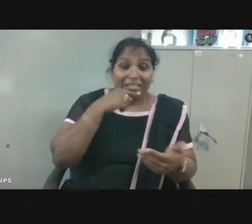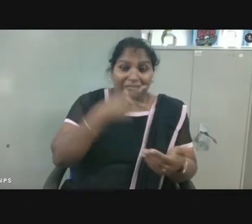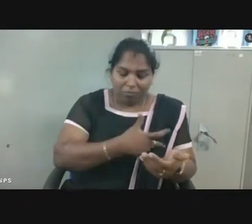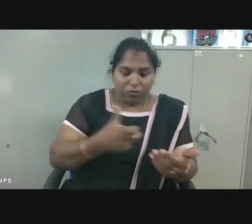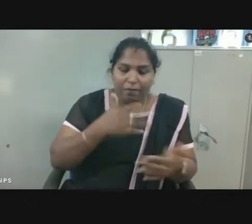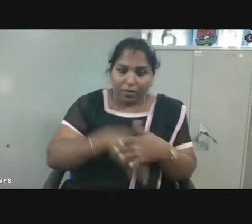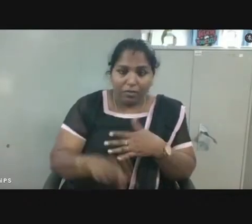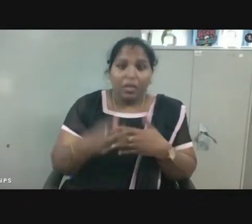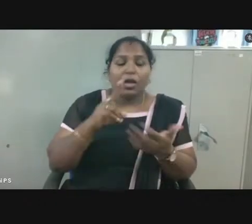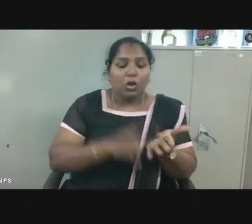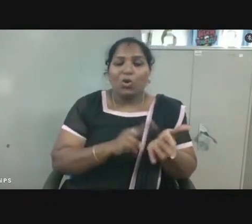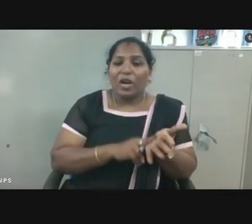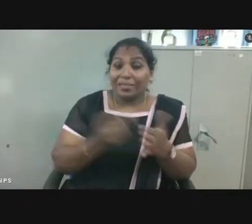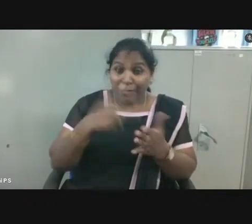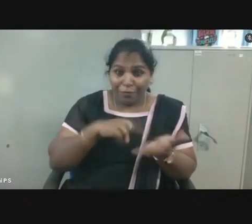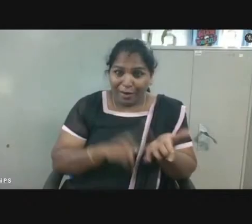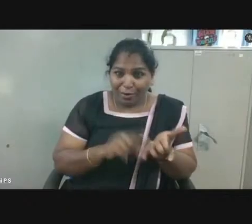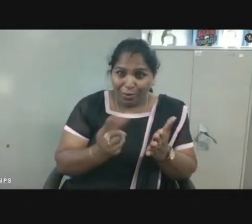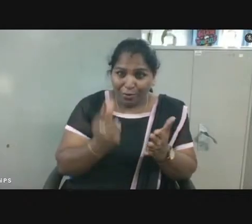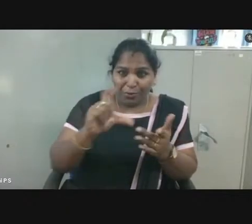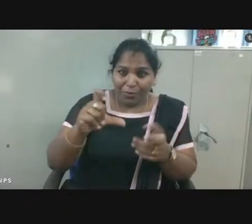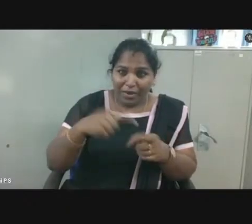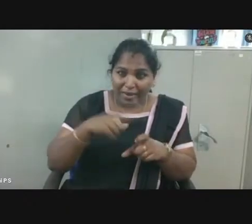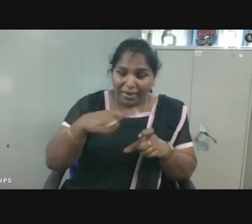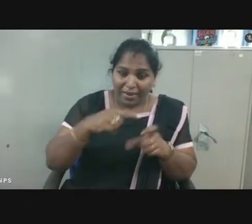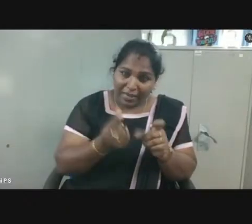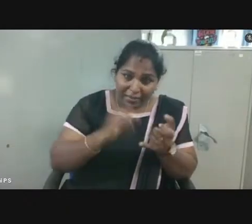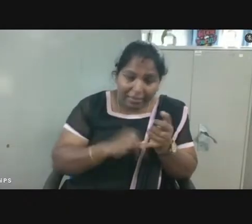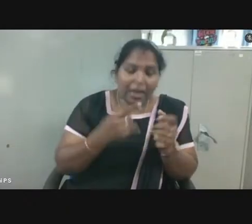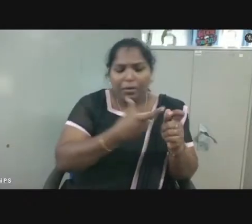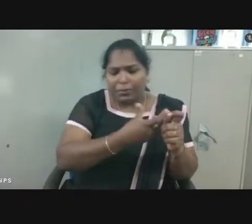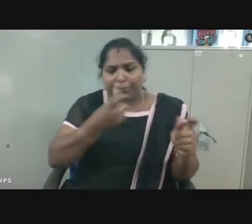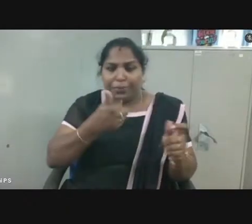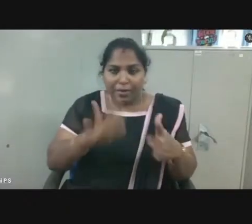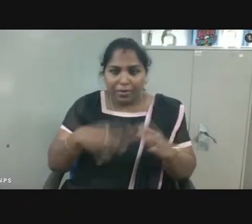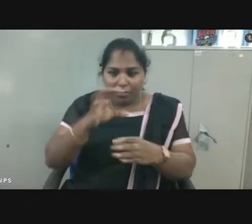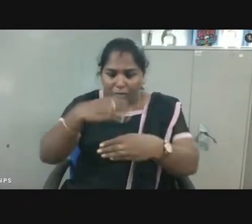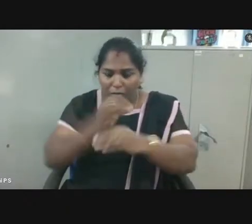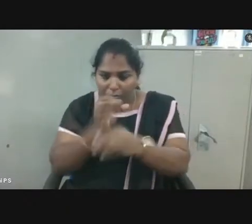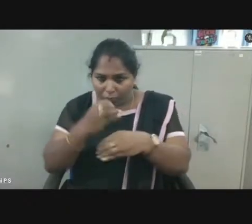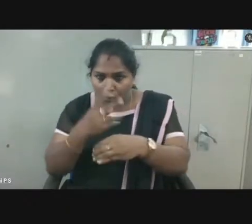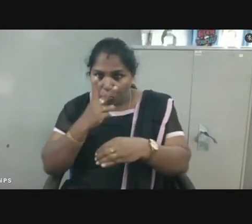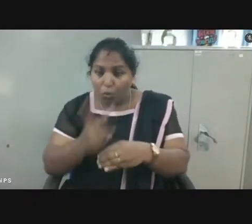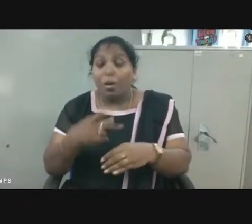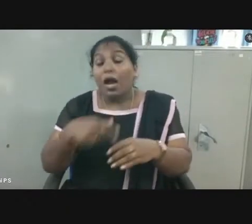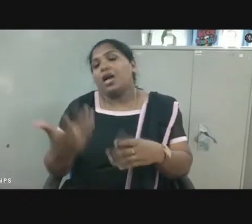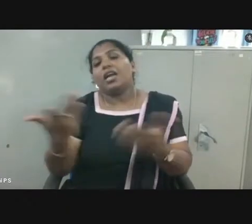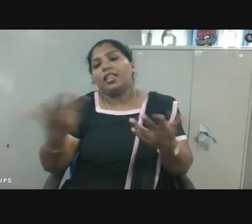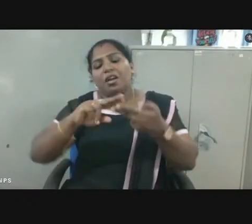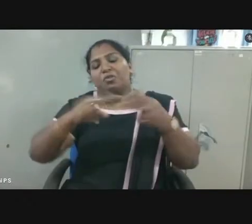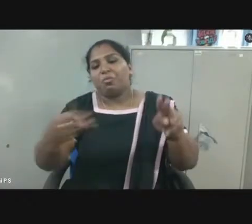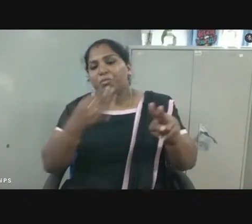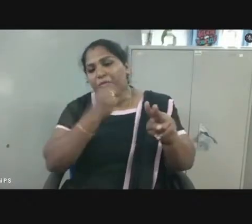ക്രോമസോമുകൾ ഇലക്ട്രോൺ മൈക്രോസ്കോപ്പിന് അടിയിൽ വെച്ച് നോക്കിയിട്ട് ആ പ്രത്യേക നമ്മുടെ DMD ജീൻ എക്സ് ക്രോമസോമിനകത്തുണ്ടല്ലോ, അതിന് എന്തെങ്കിലും കേടുണ്ടോ എന്ന്